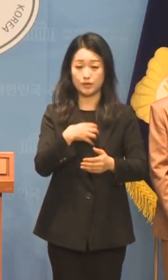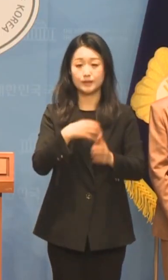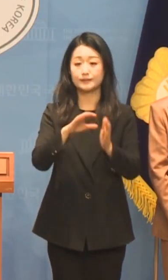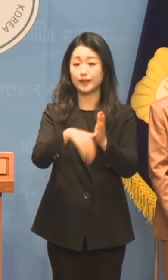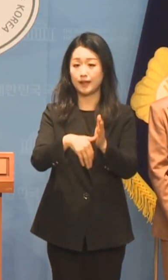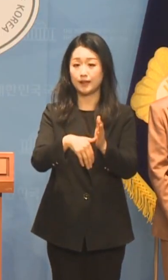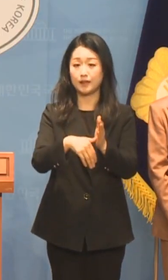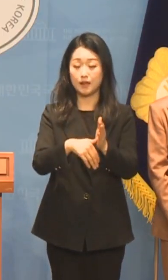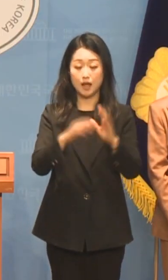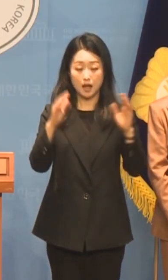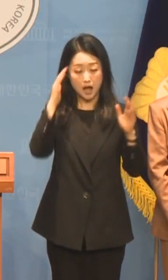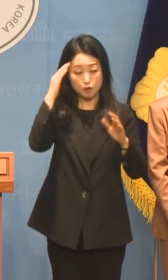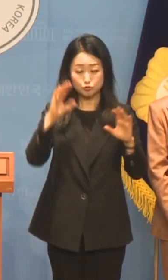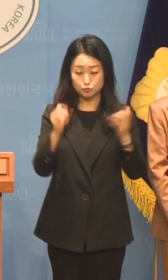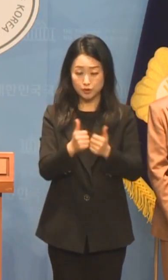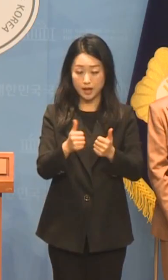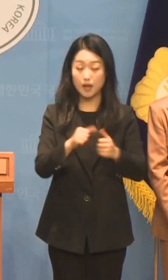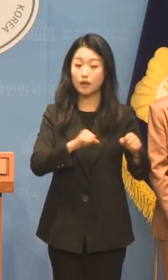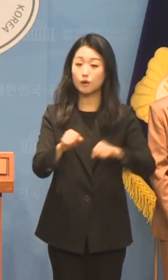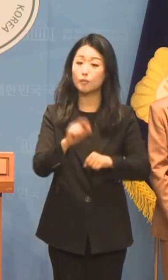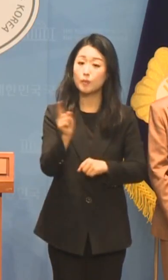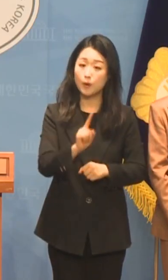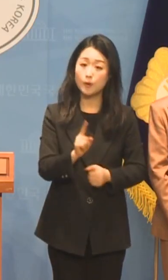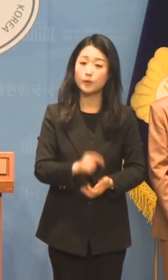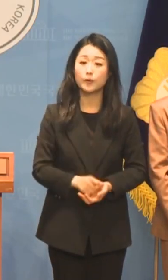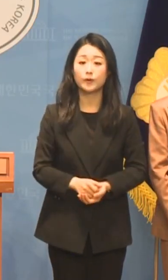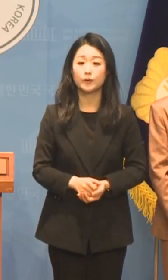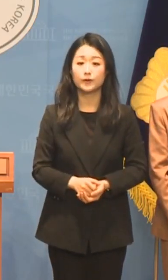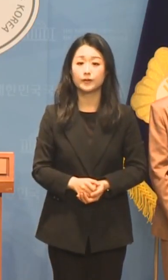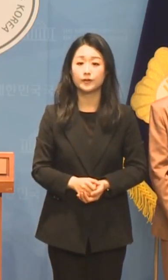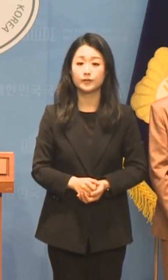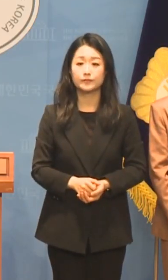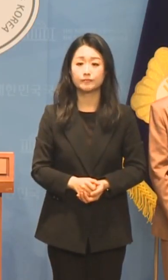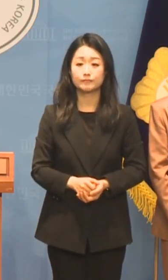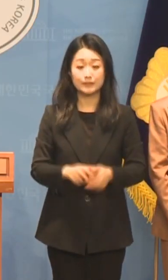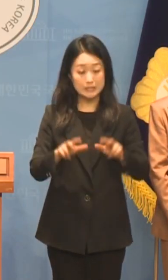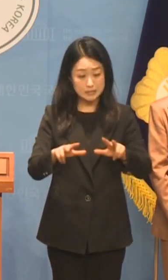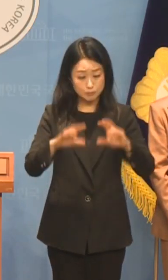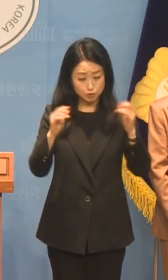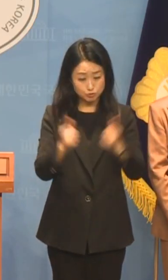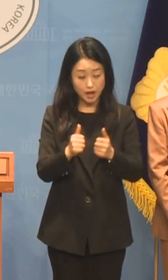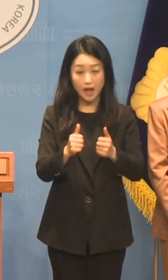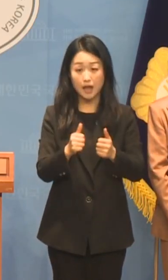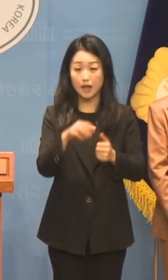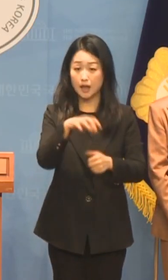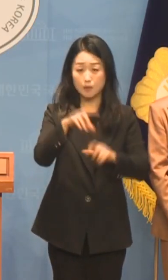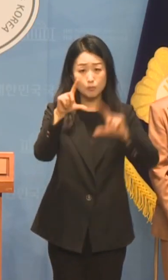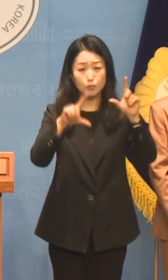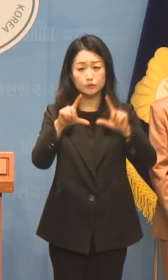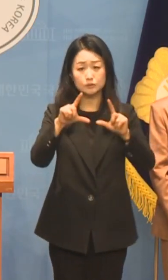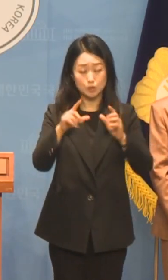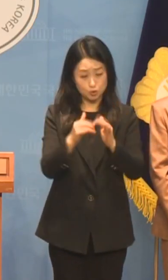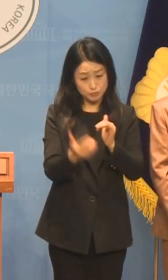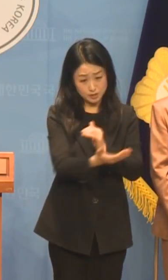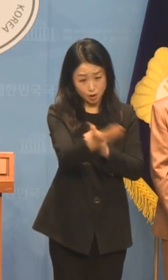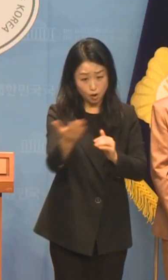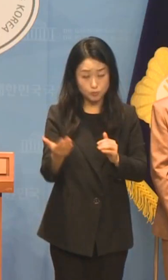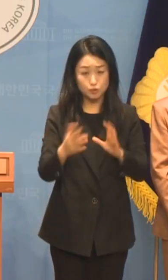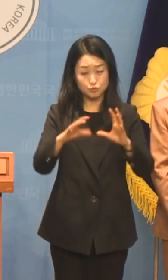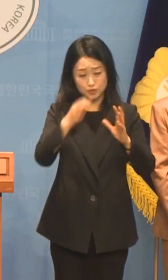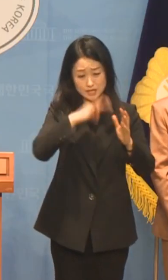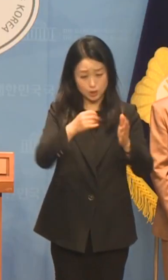속에서 우리 국회는 과연 무엇을 하고 있습니까? 과연 지금의 국회로 우리 국민을,